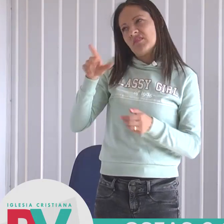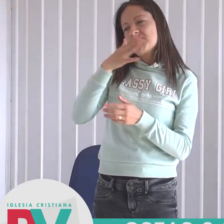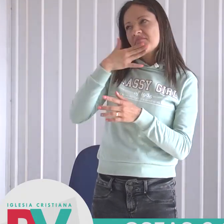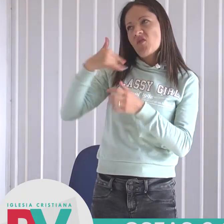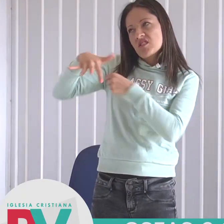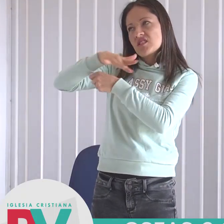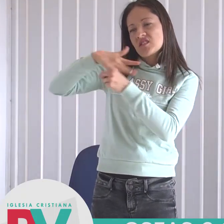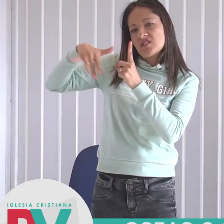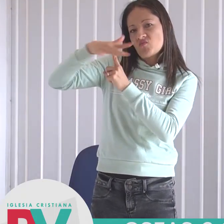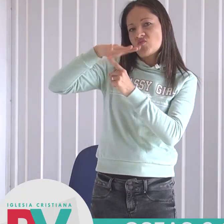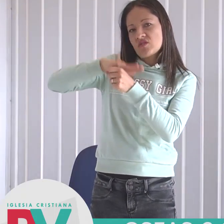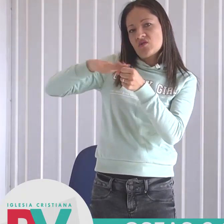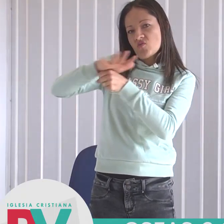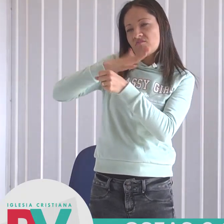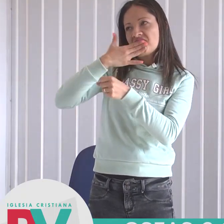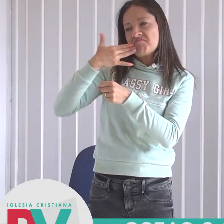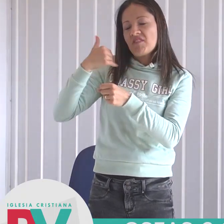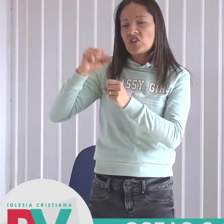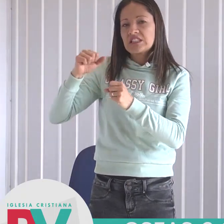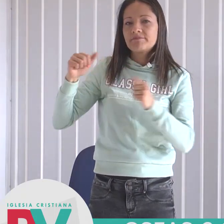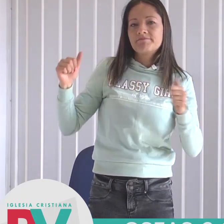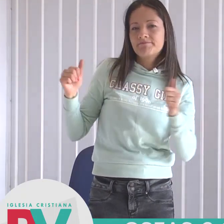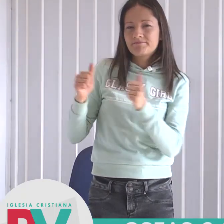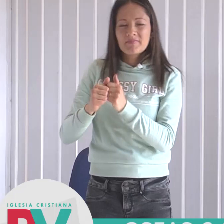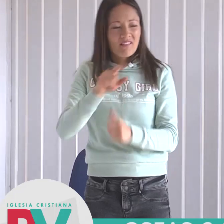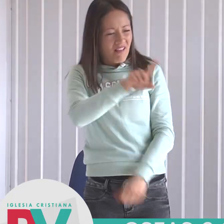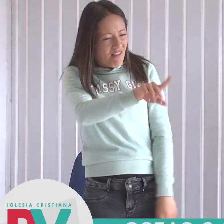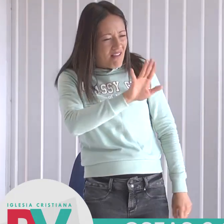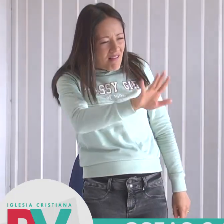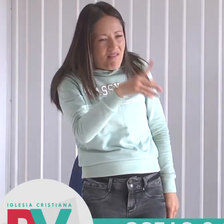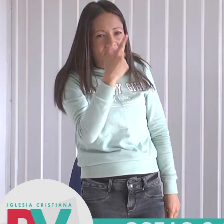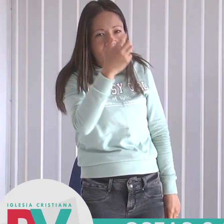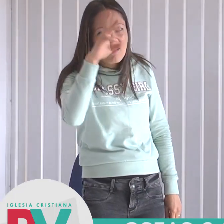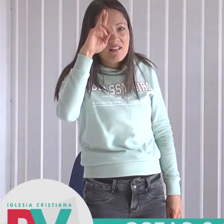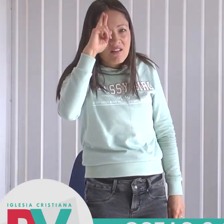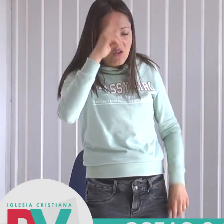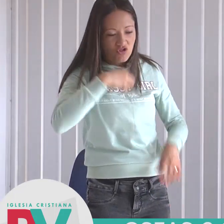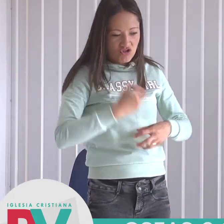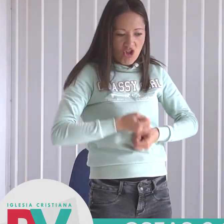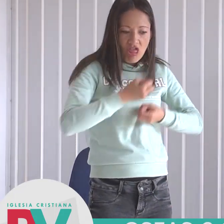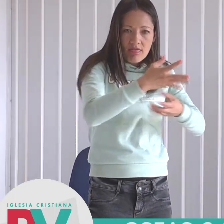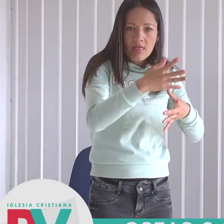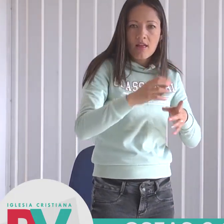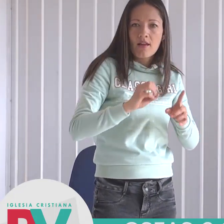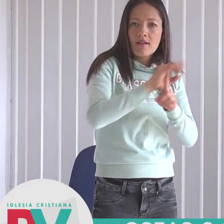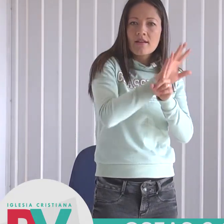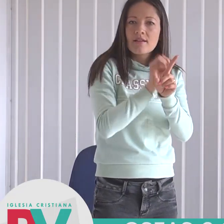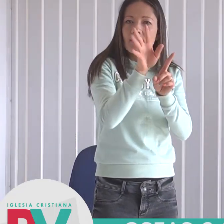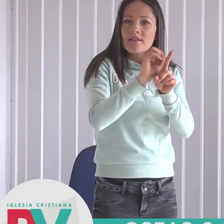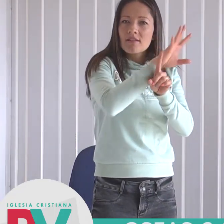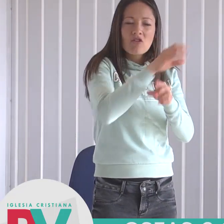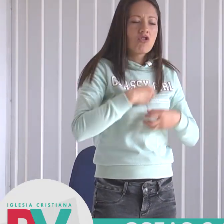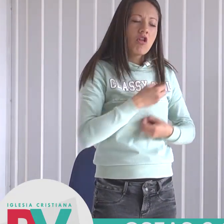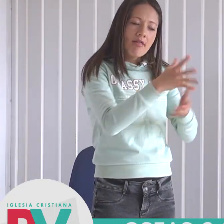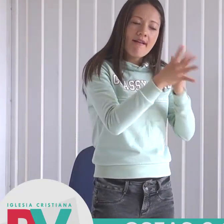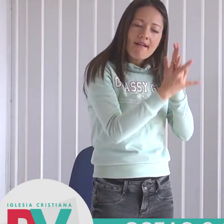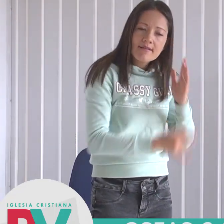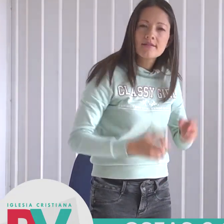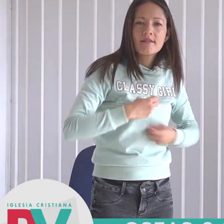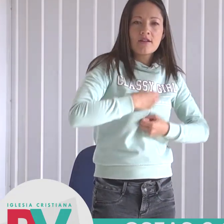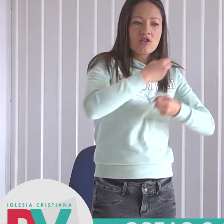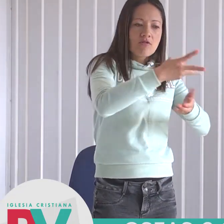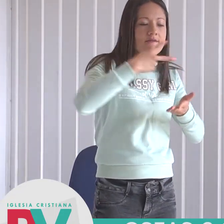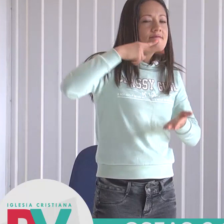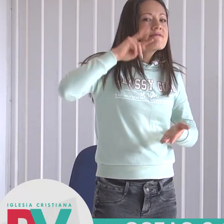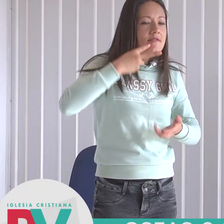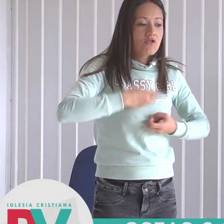que ahora. Y ella no reconoció que yo le daba el trigo, el vino y el aceite, que le multipliqué la plata y el oro que